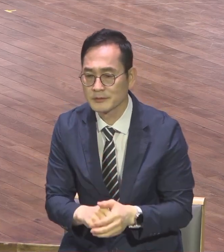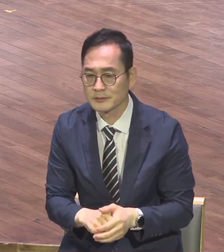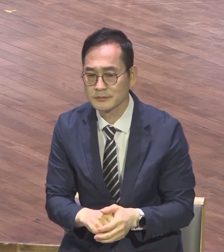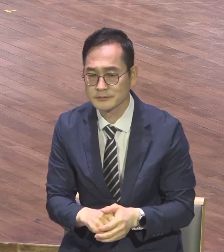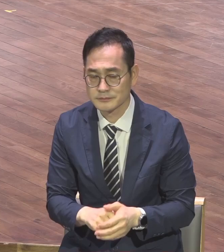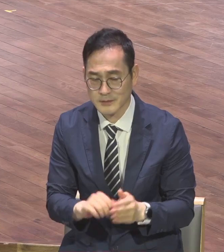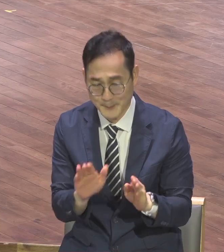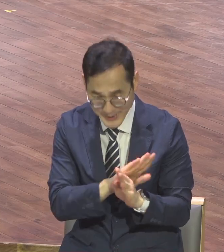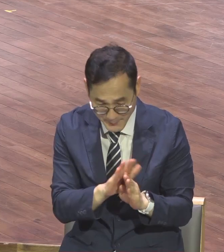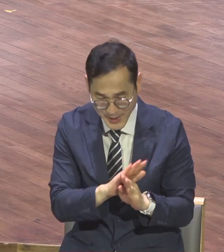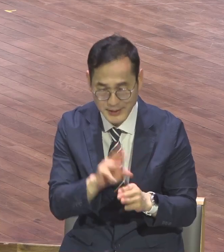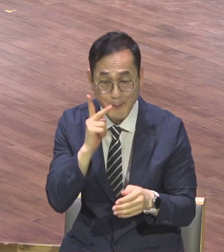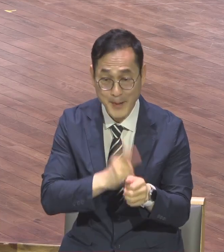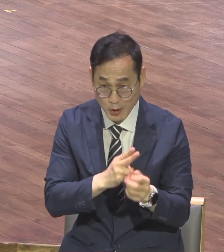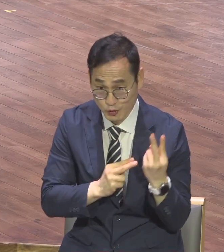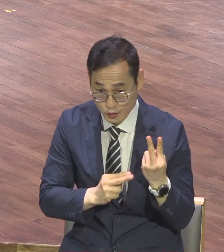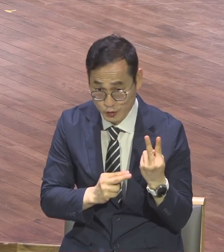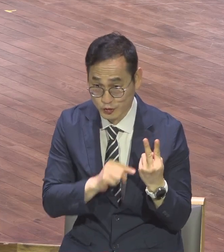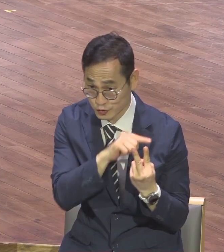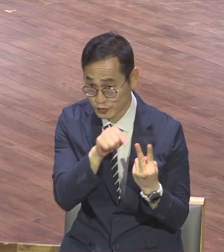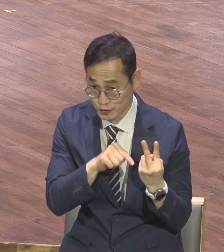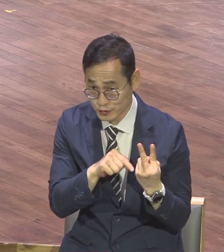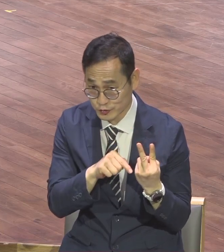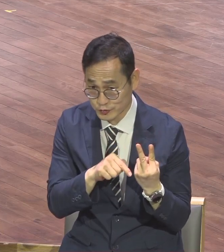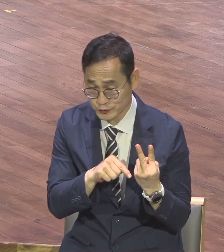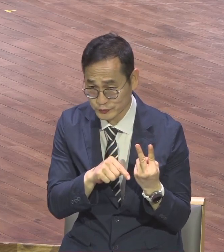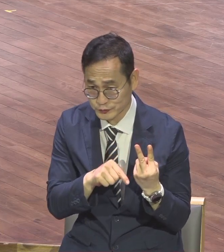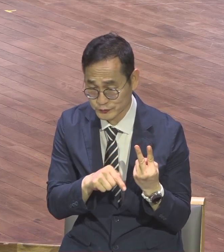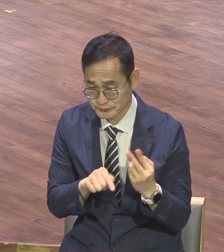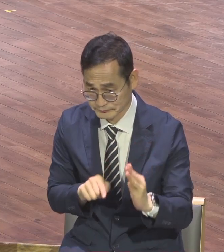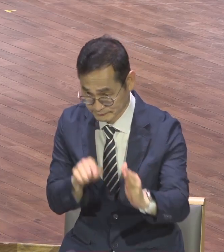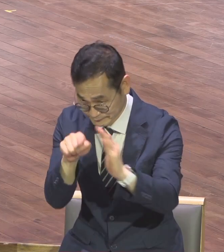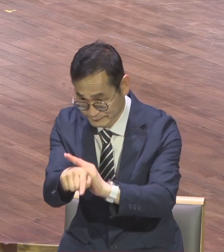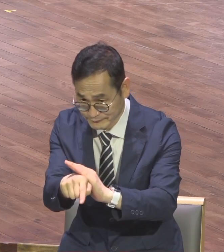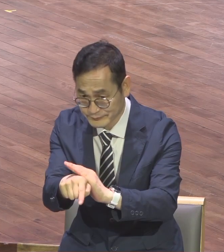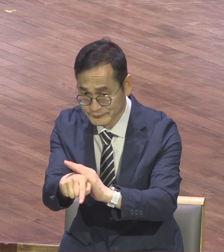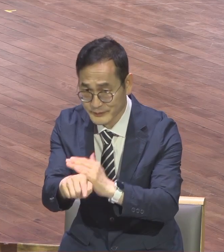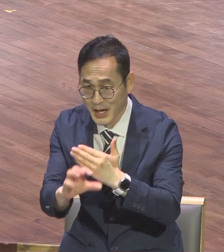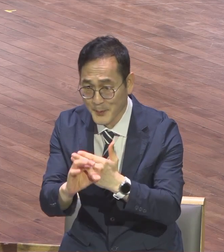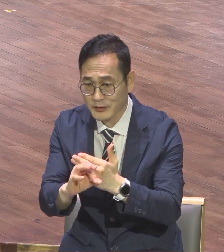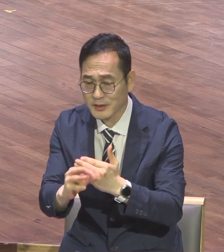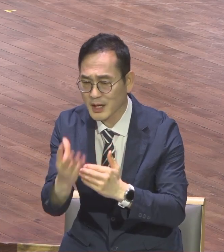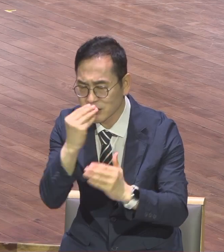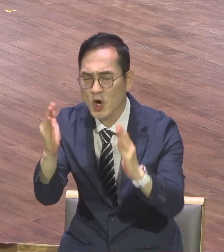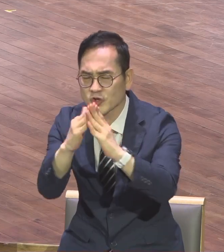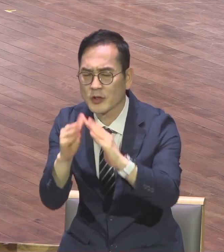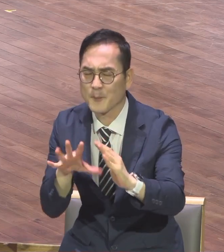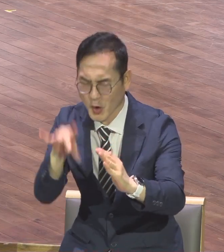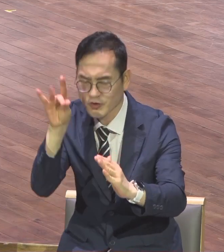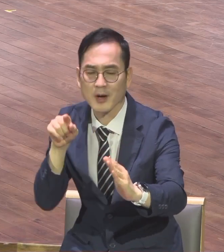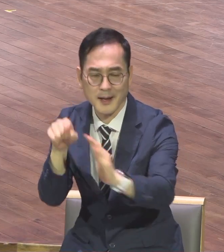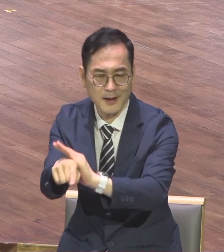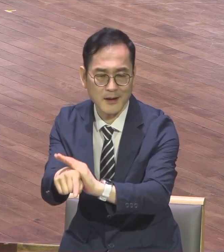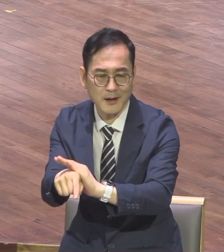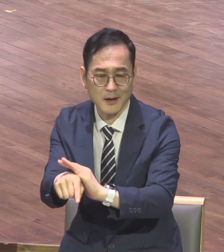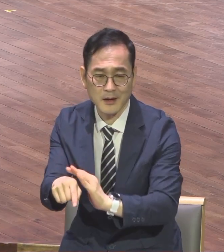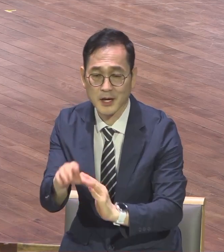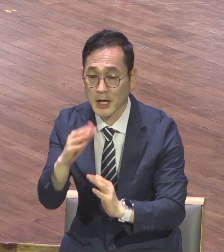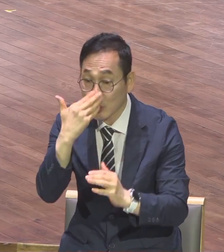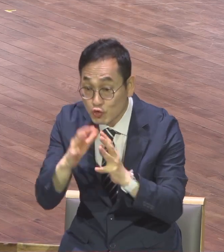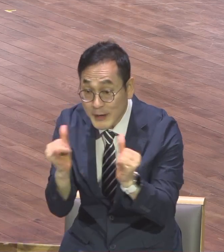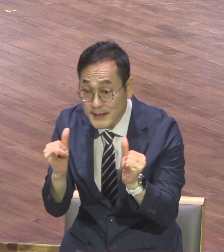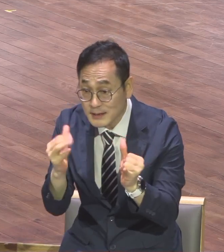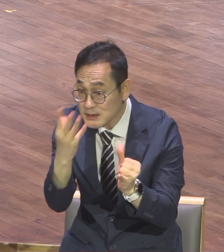바라보는 선교 지역에 가면 우선적으로 유대인의 회당으로 파고 들어갔습니다. 유대인의